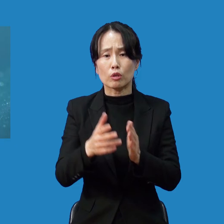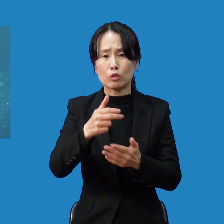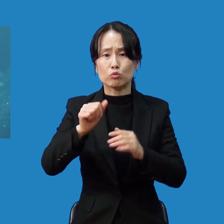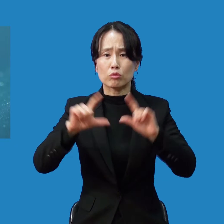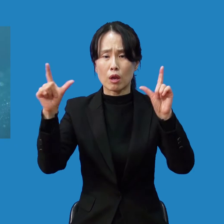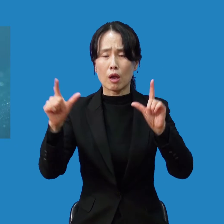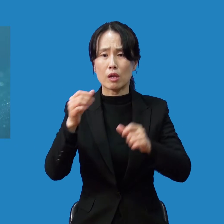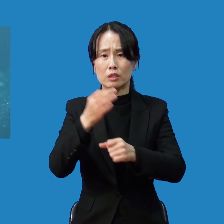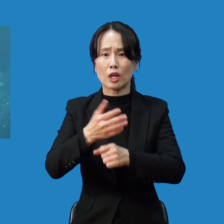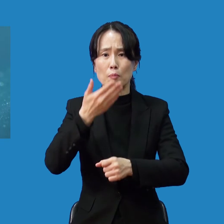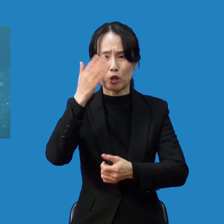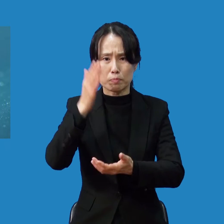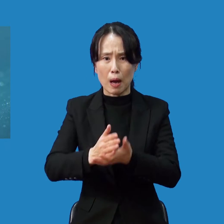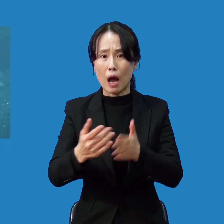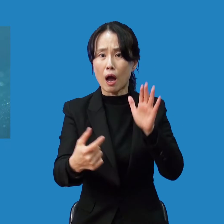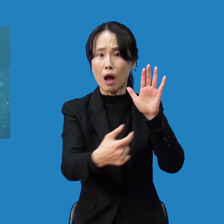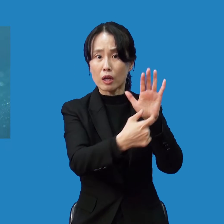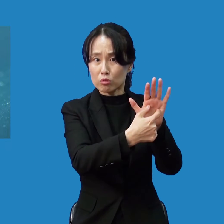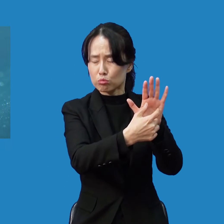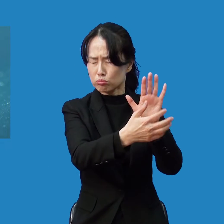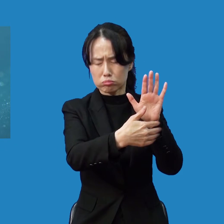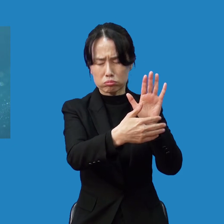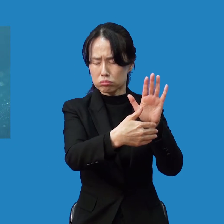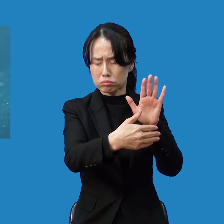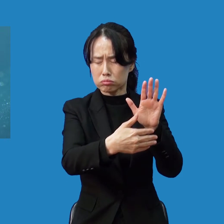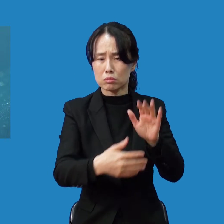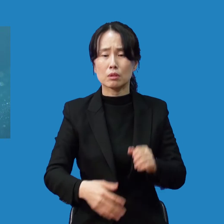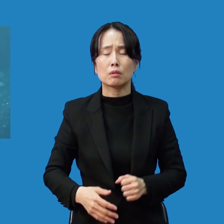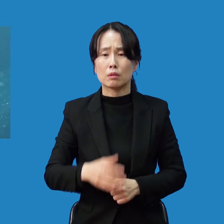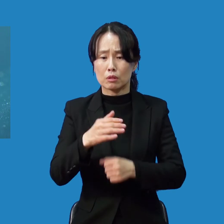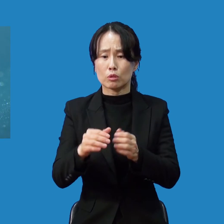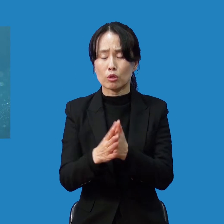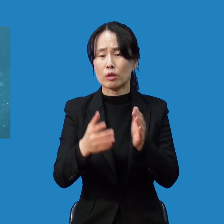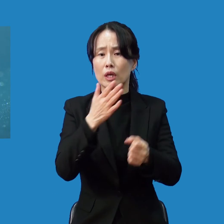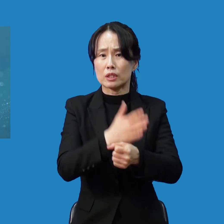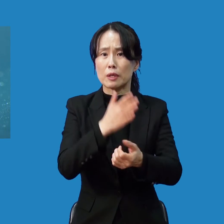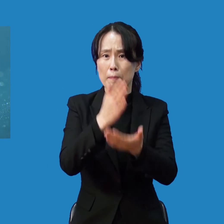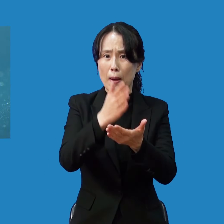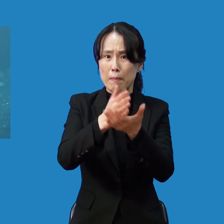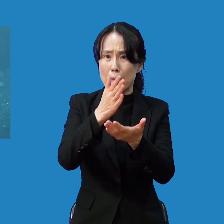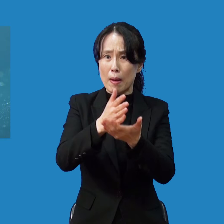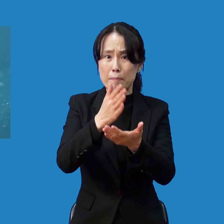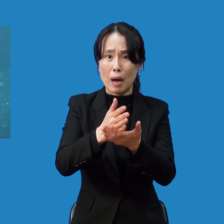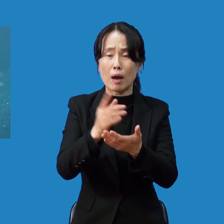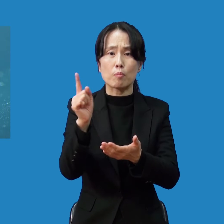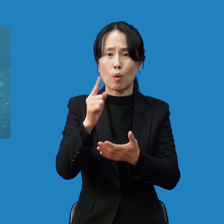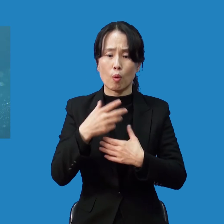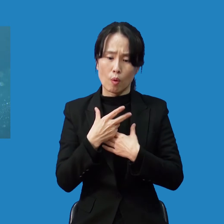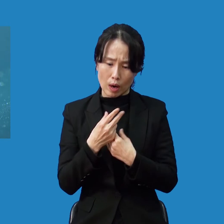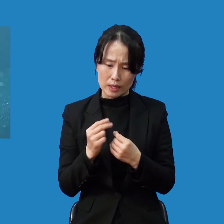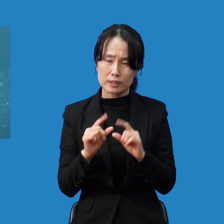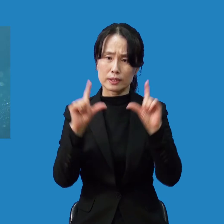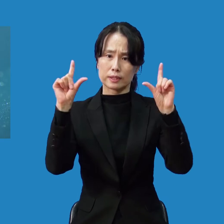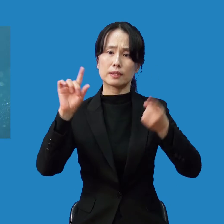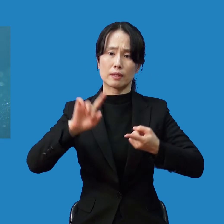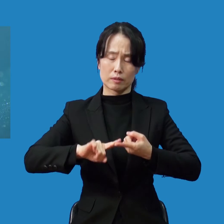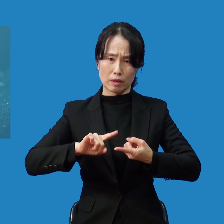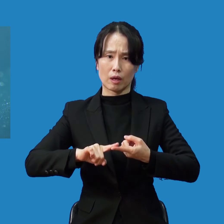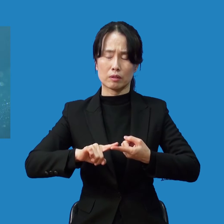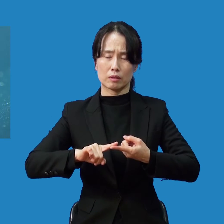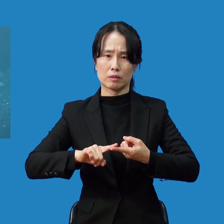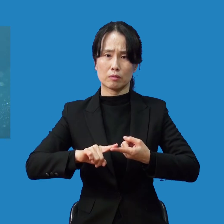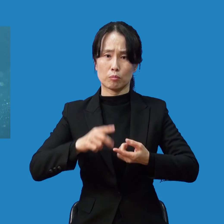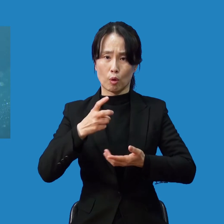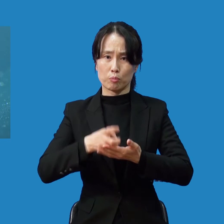된다 하는 말은 없습니다. 성경에 하지 말라 한 것은 다 안식일에 대한 계명이지 그것이